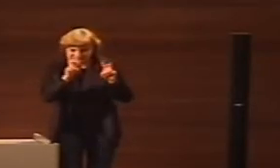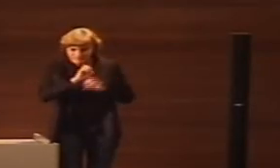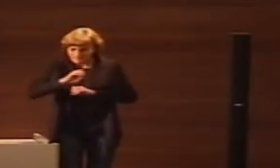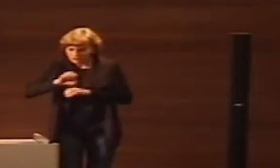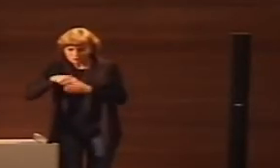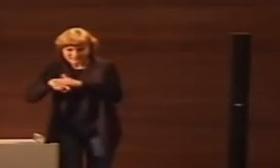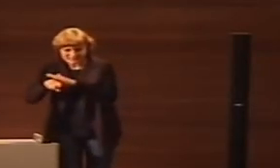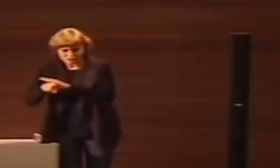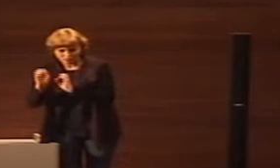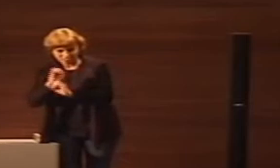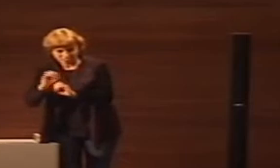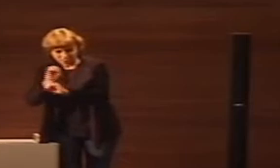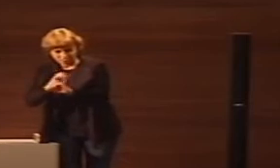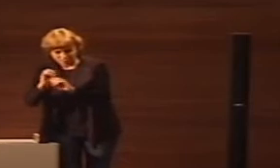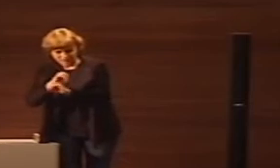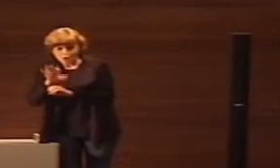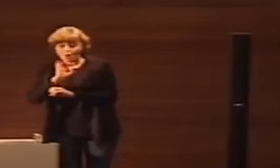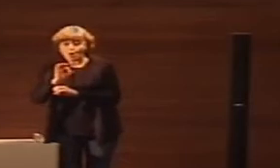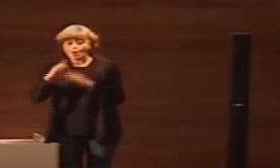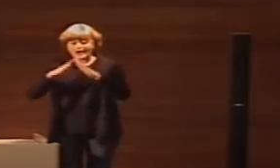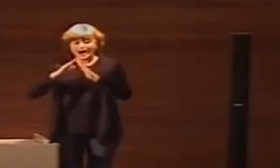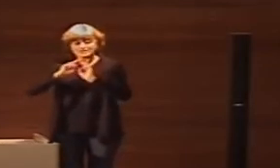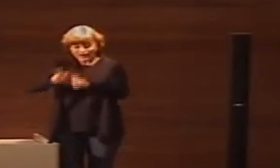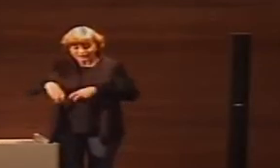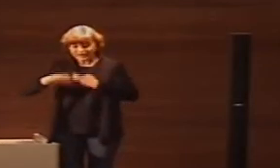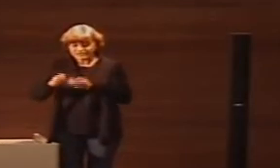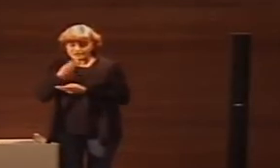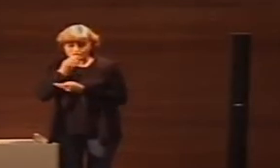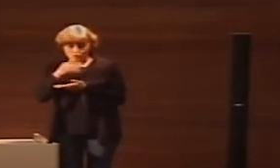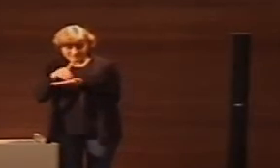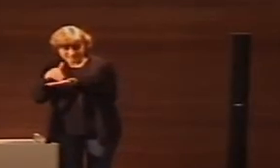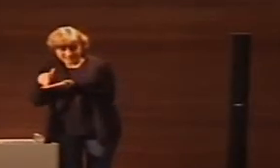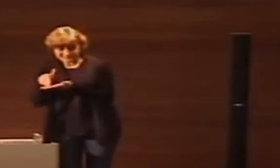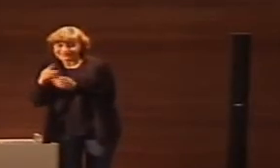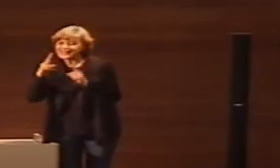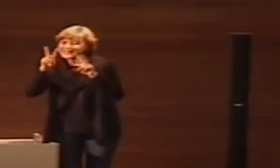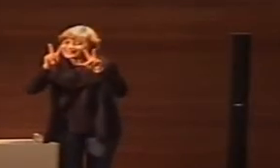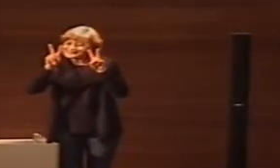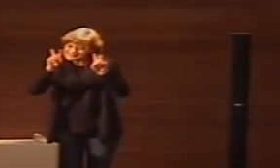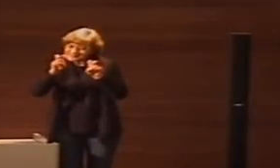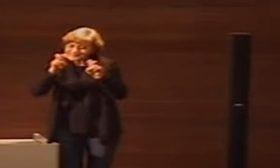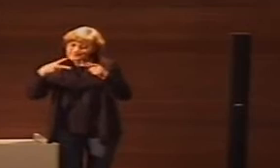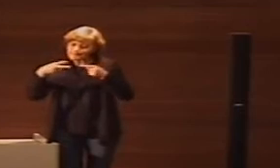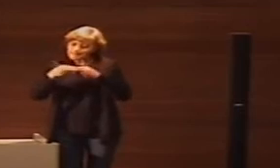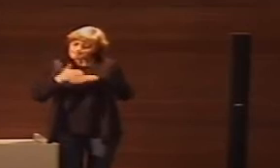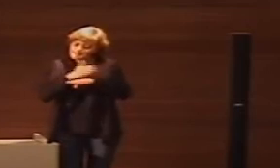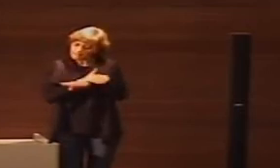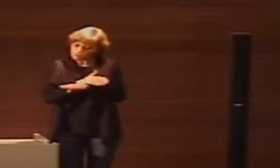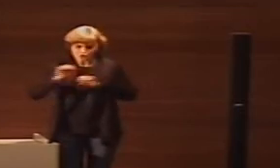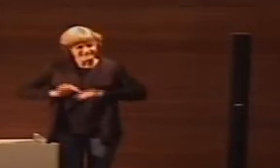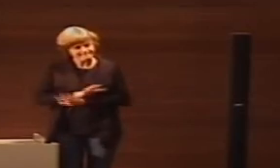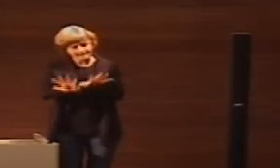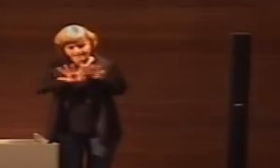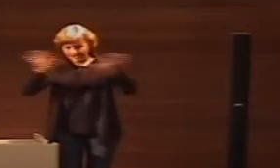tienen posibilidades, promoción del compostaje doméstico comunitario. En materia de prevención hay que ser claro que las principales posibilidades